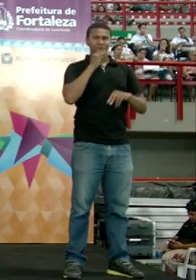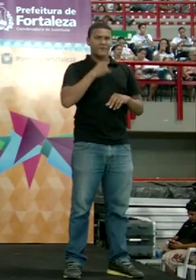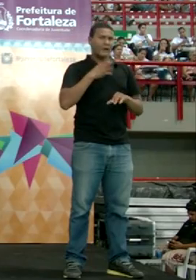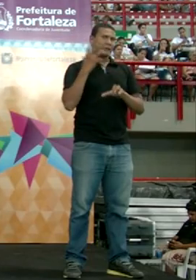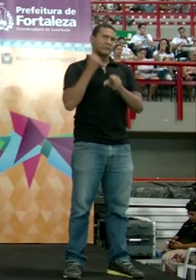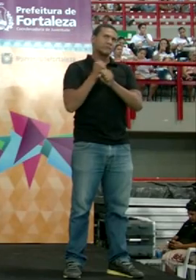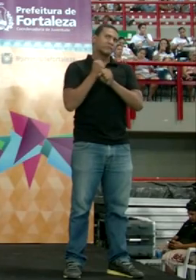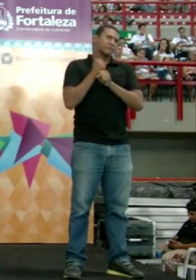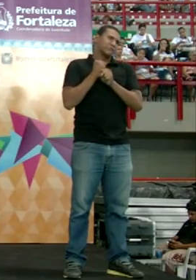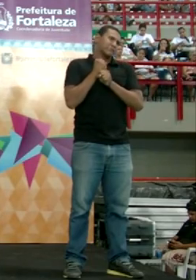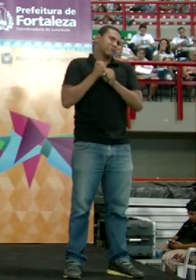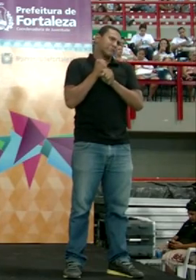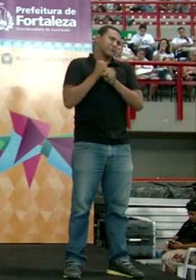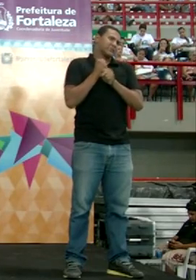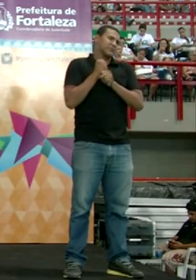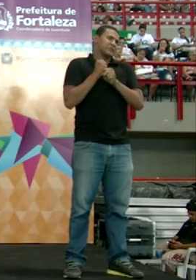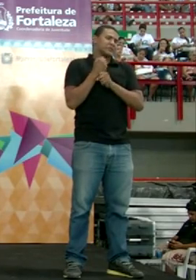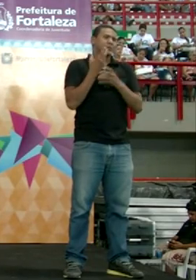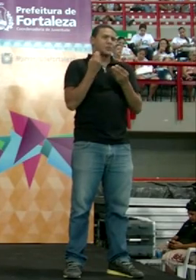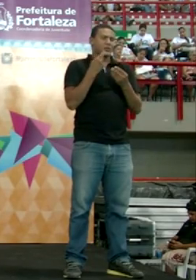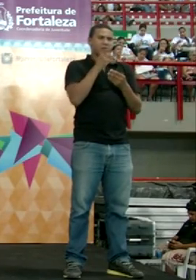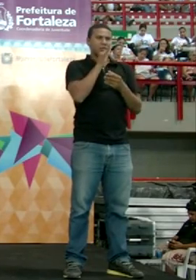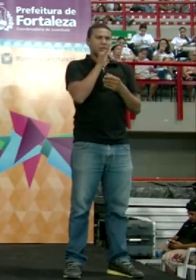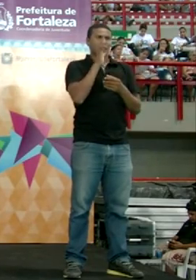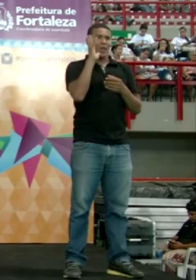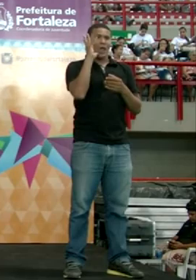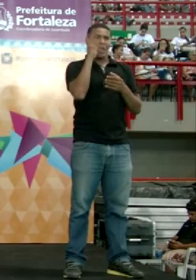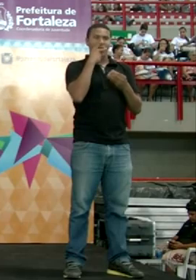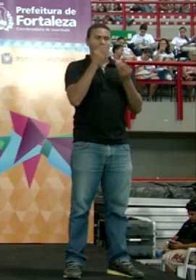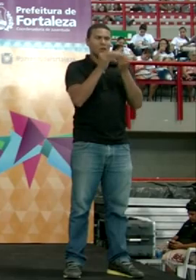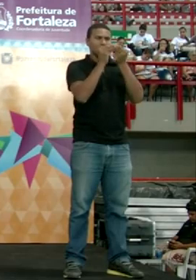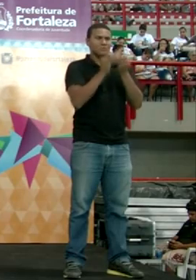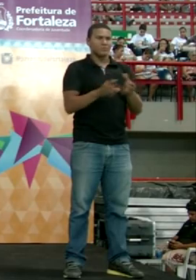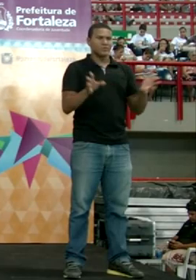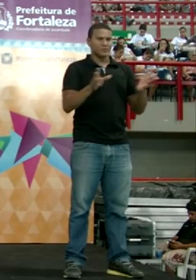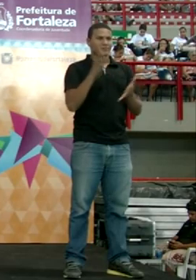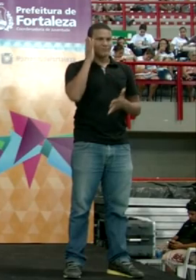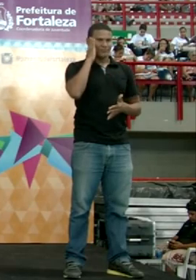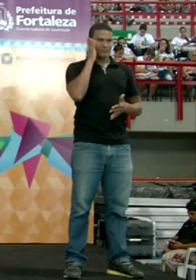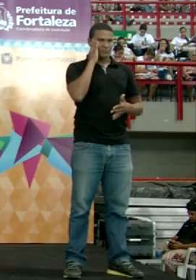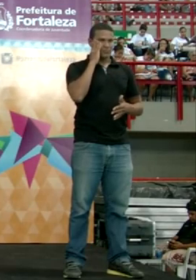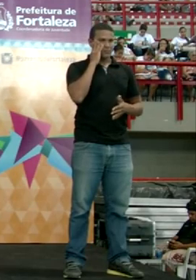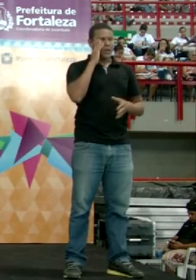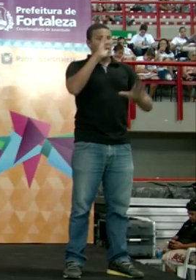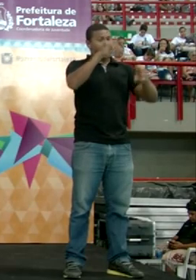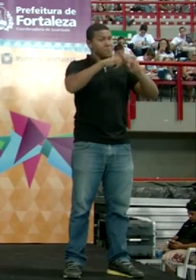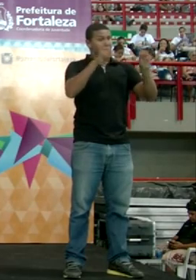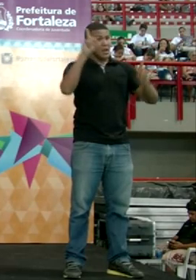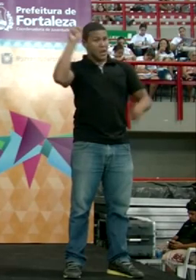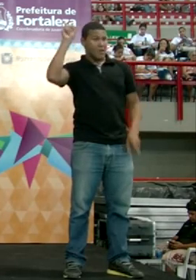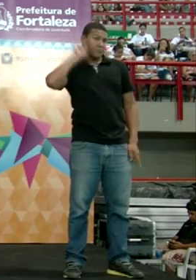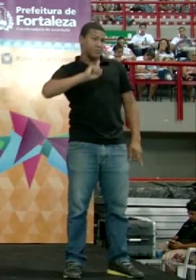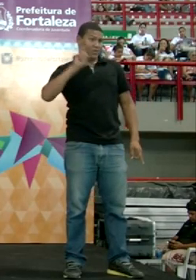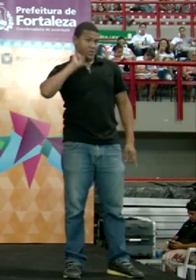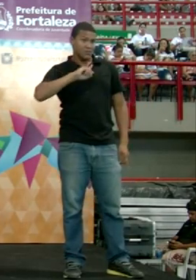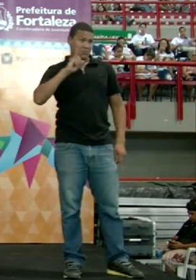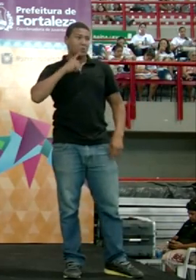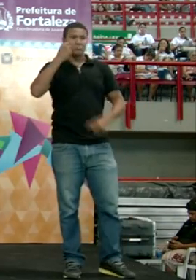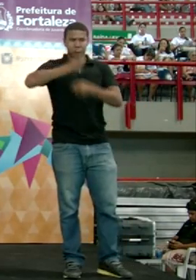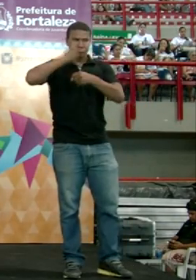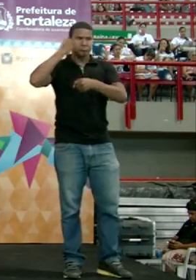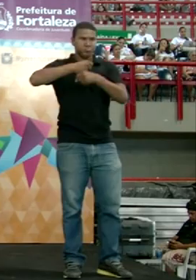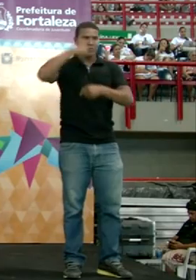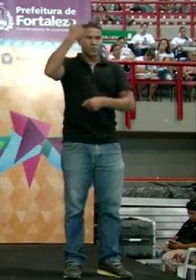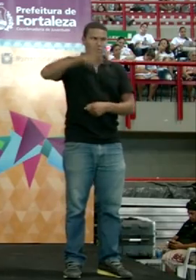Mineirão, no estado de Belo Horizonte, né, que também foi reconstruído, vamos dizer assim, para a Copa do Mundo, eles